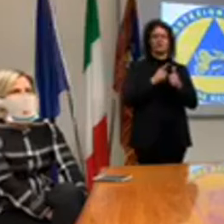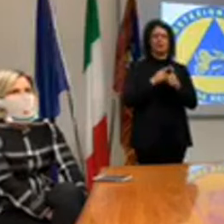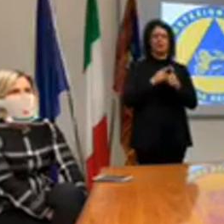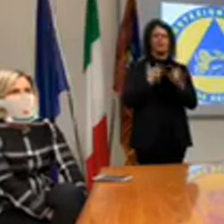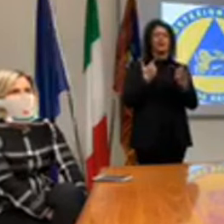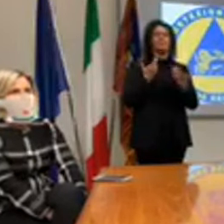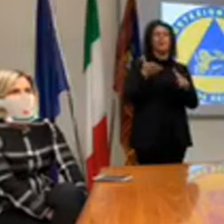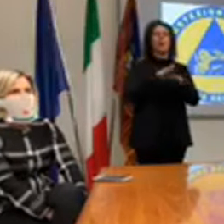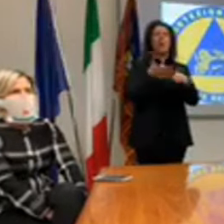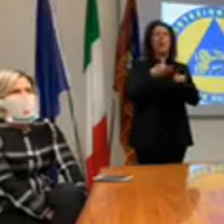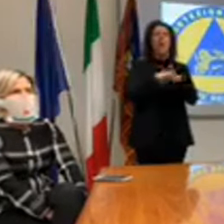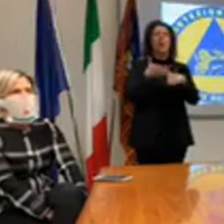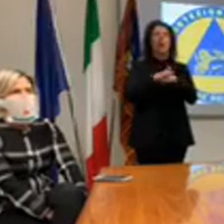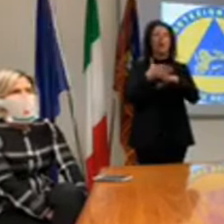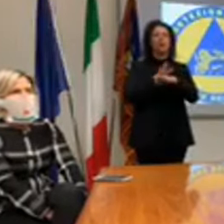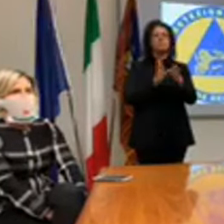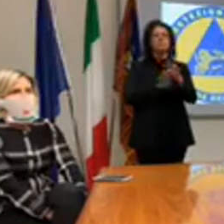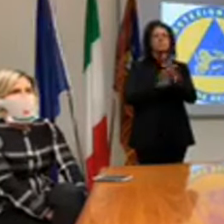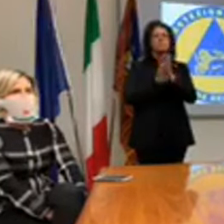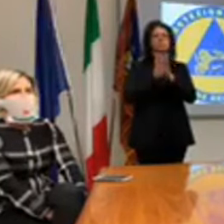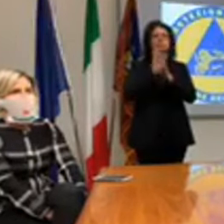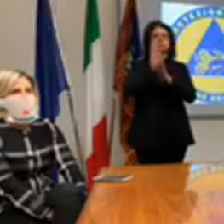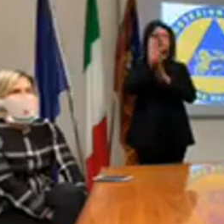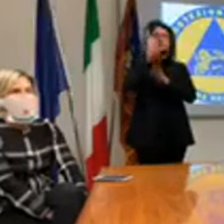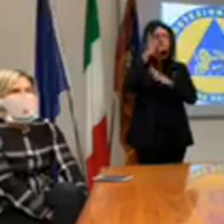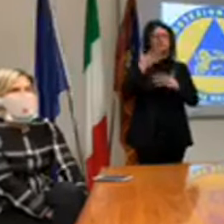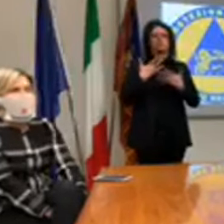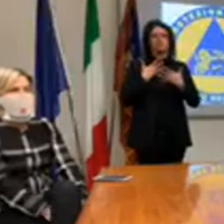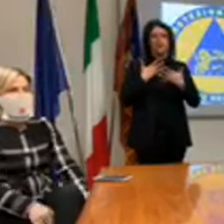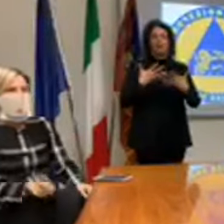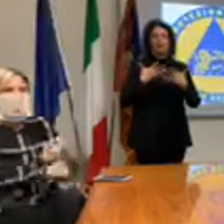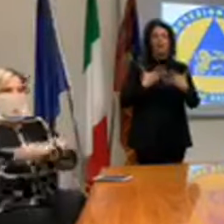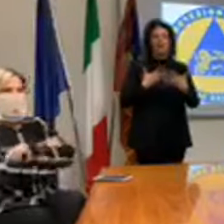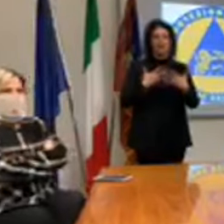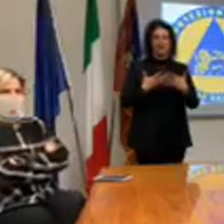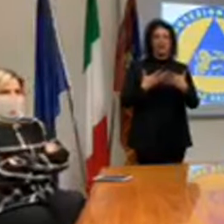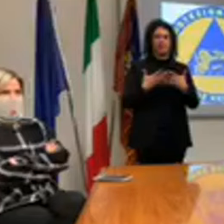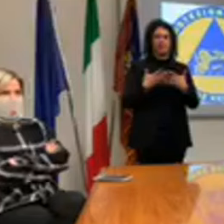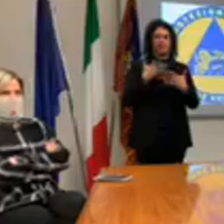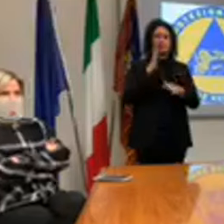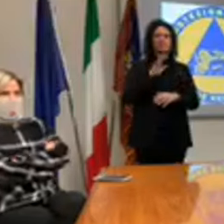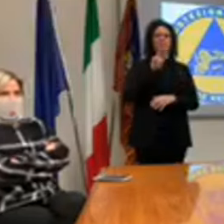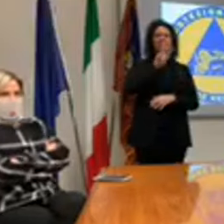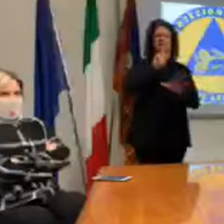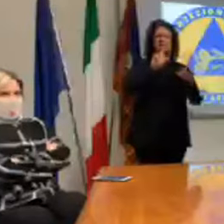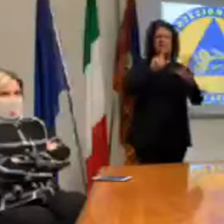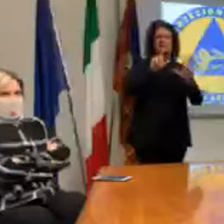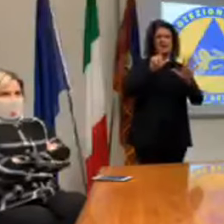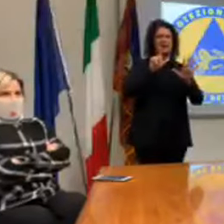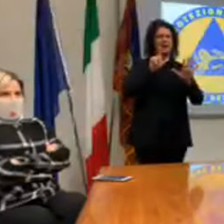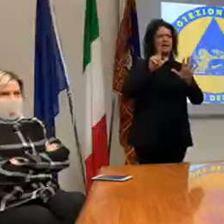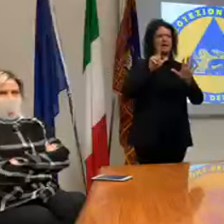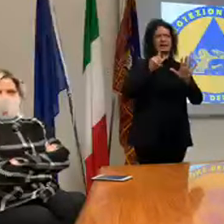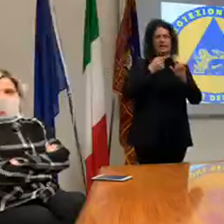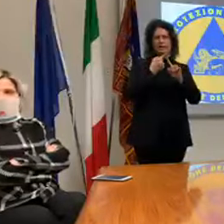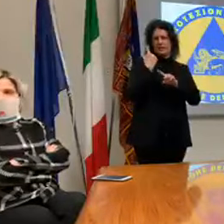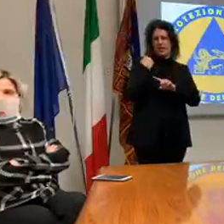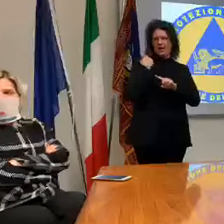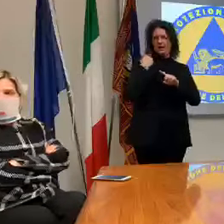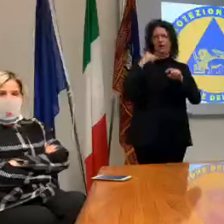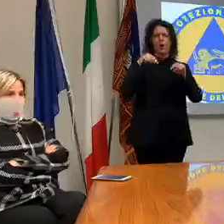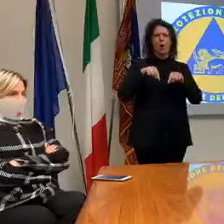fa paura. Ieri stati 27 mi pare, oggi abbiamo cominciato con 18, no?